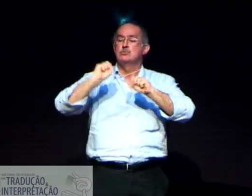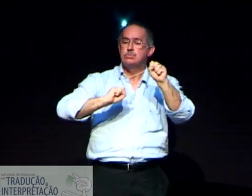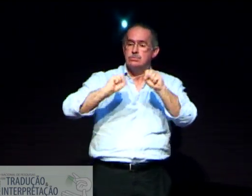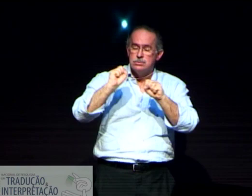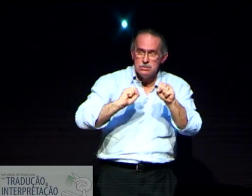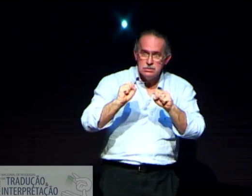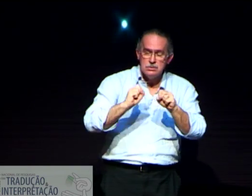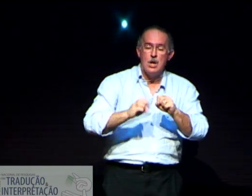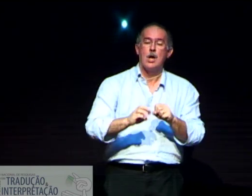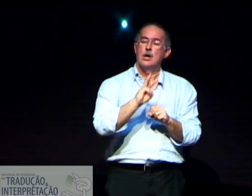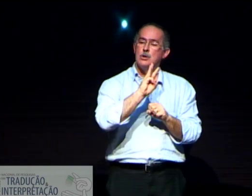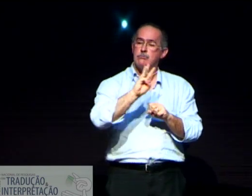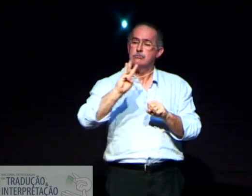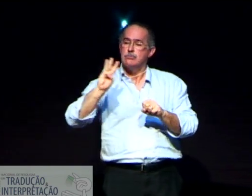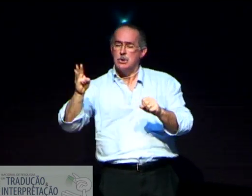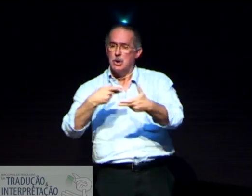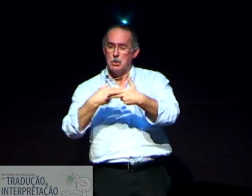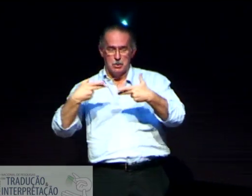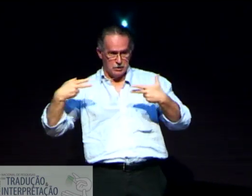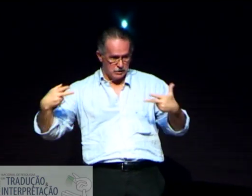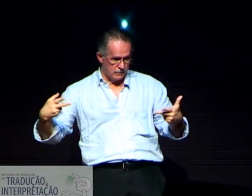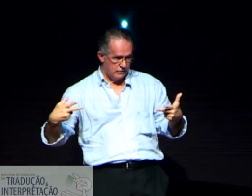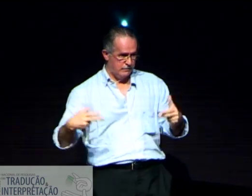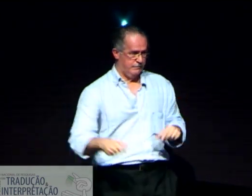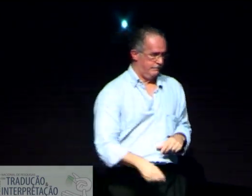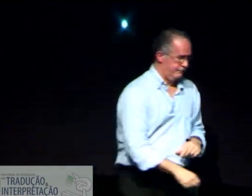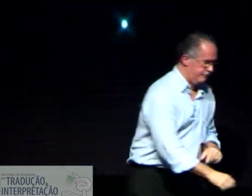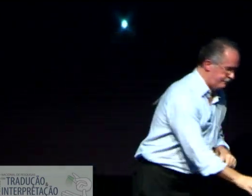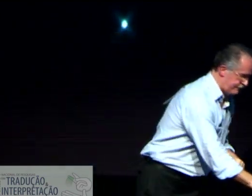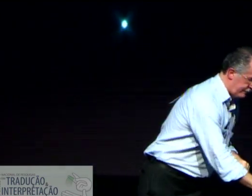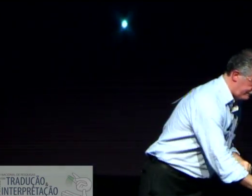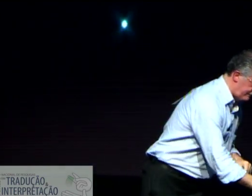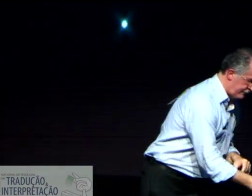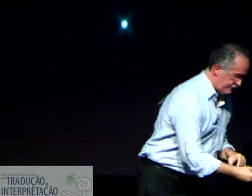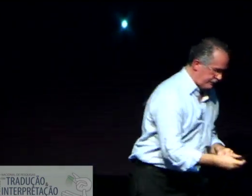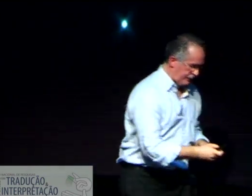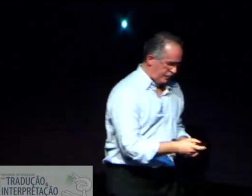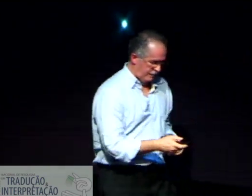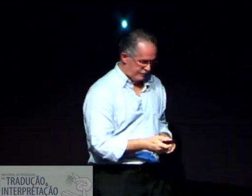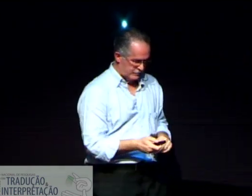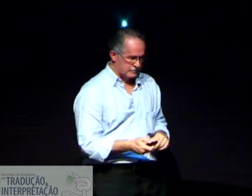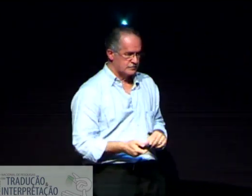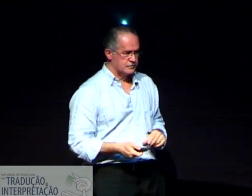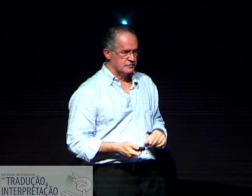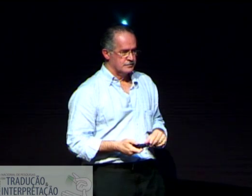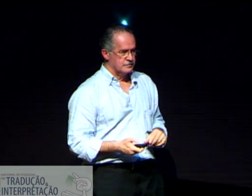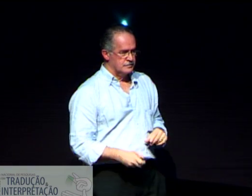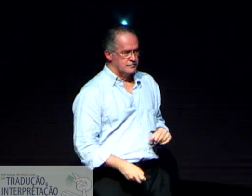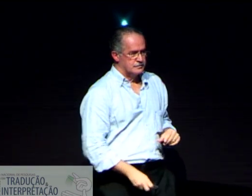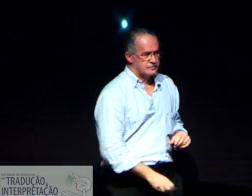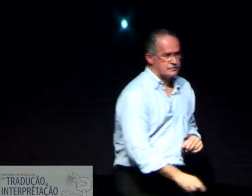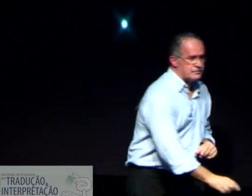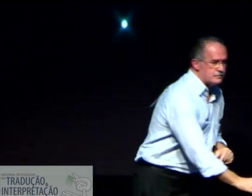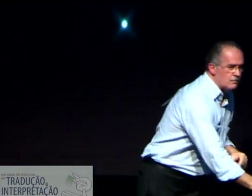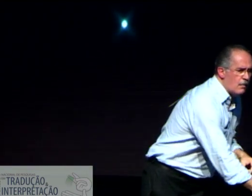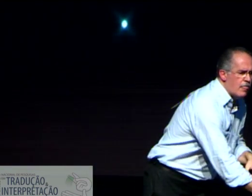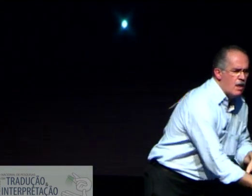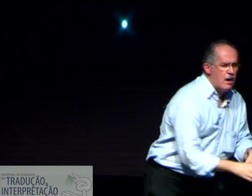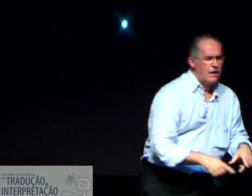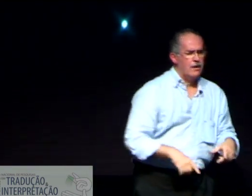Como as instituições lidam com esses aplicativos, esses sites, né? Esse uso crescente também no site dessas empresas